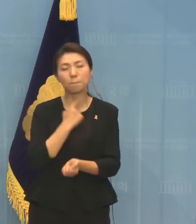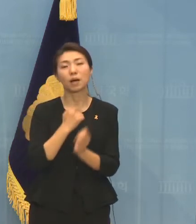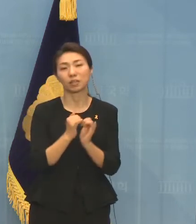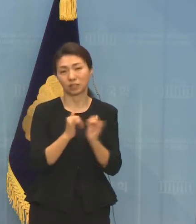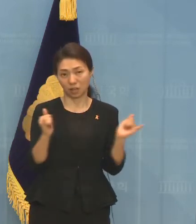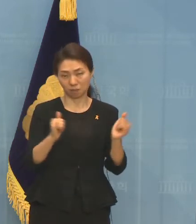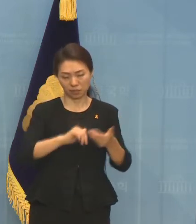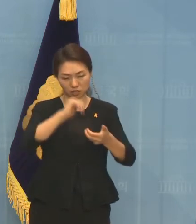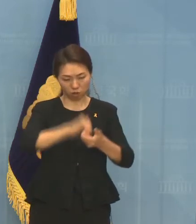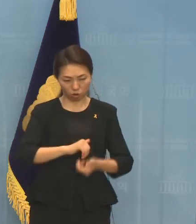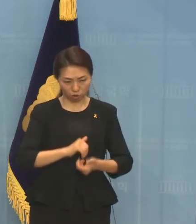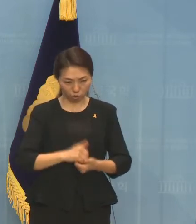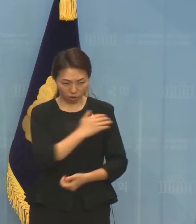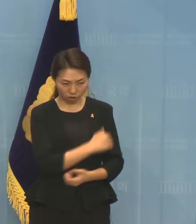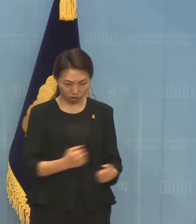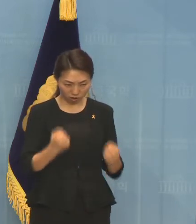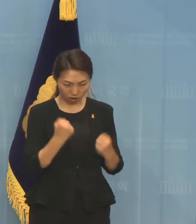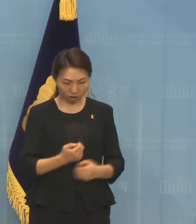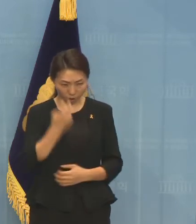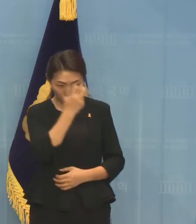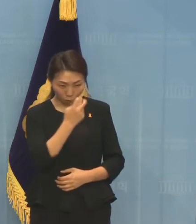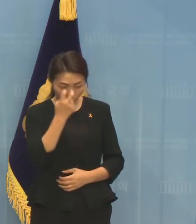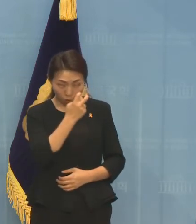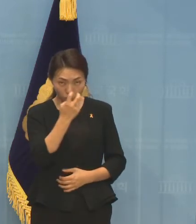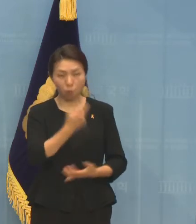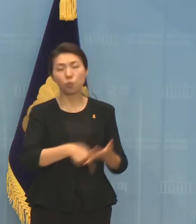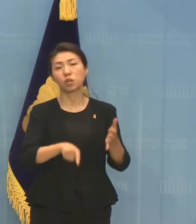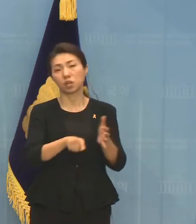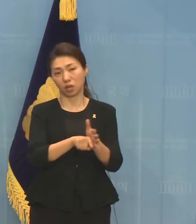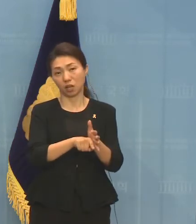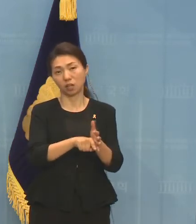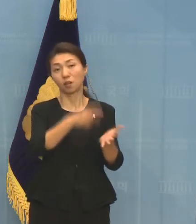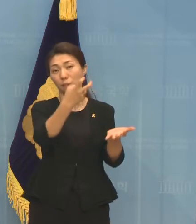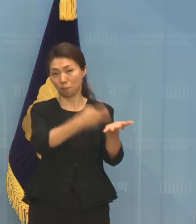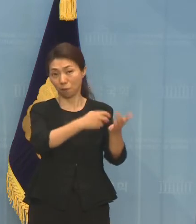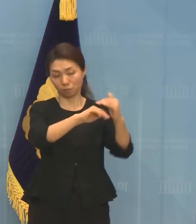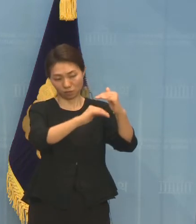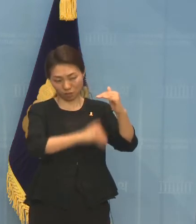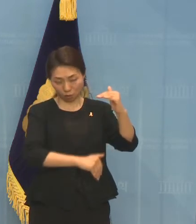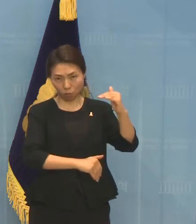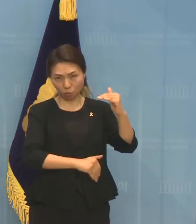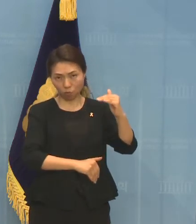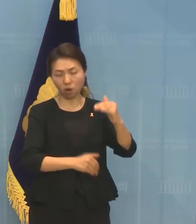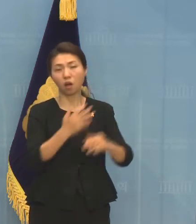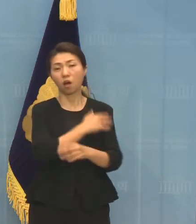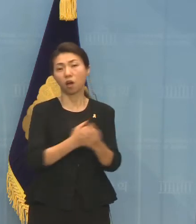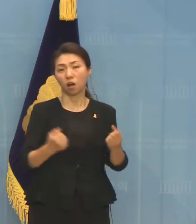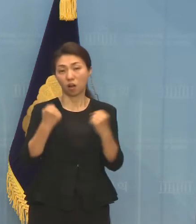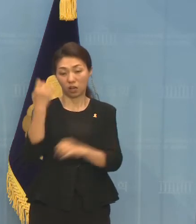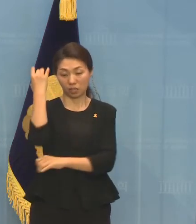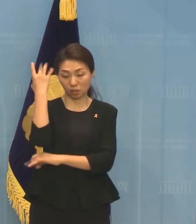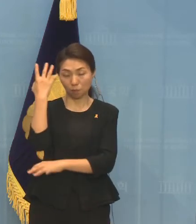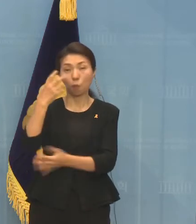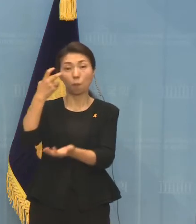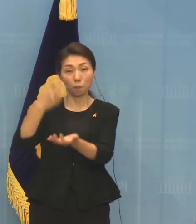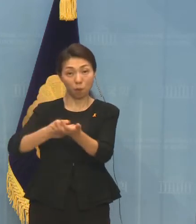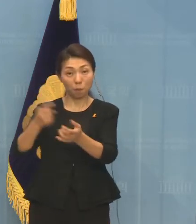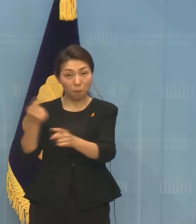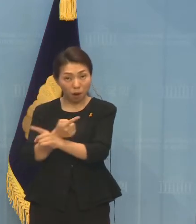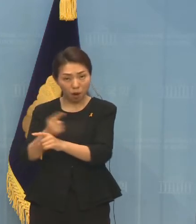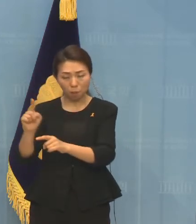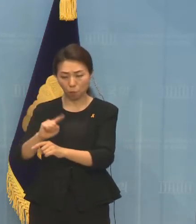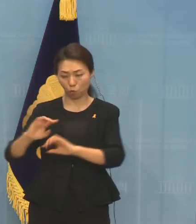다양한 증상을 호소하는 사례가 있어 감염병에 대한 지속적인 연구와 효과적인 예방을 위해 감염병 병력이